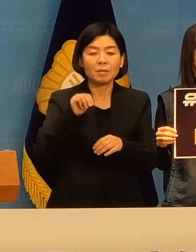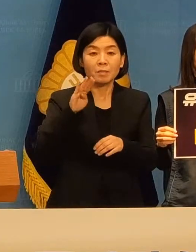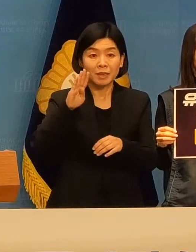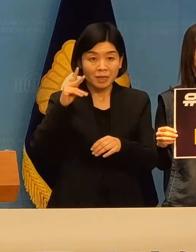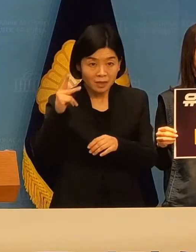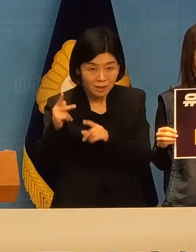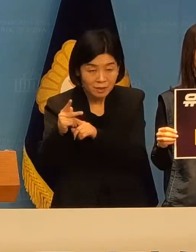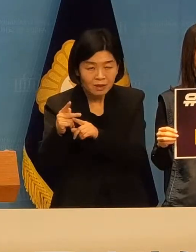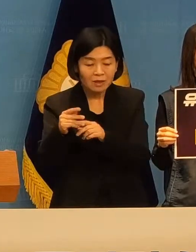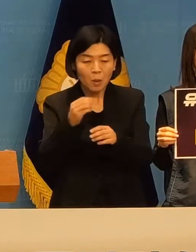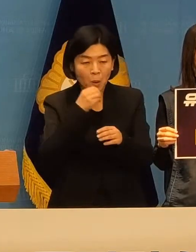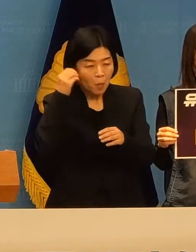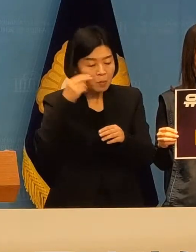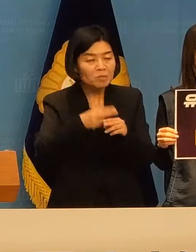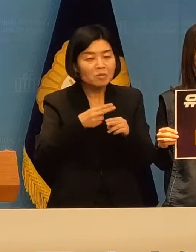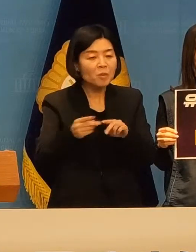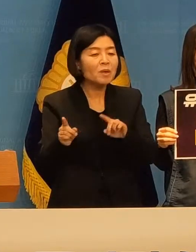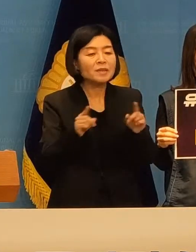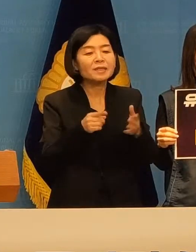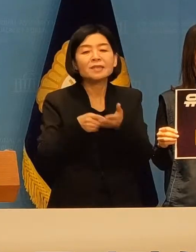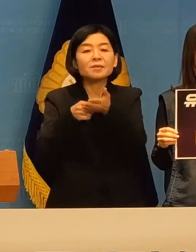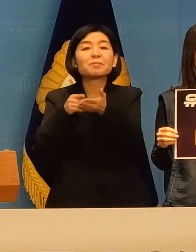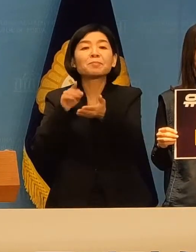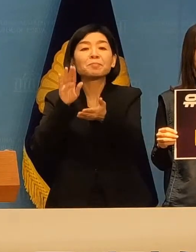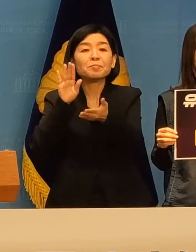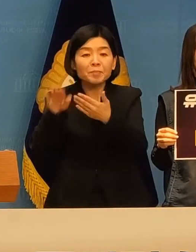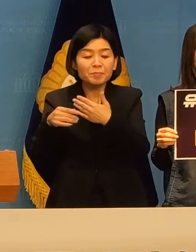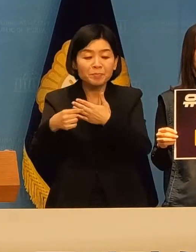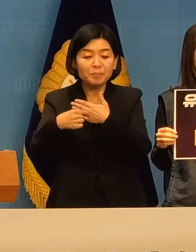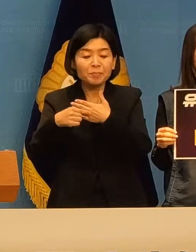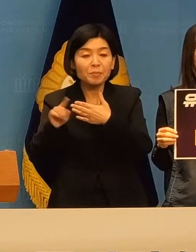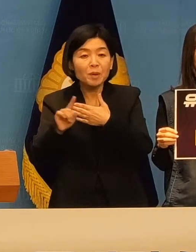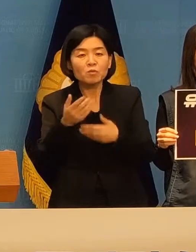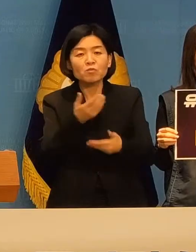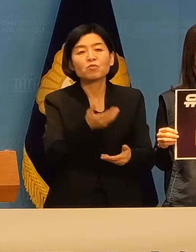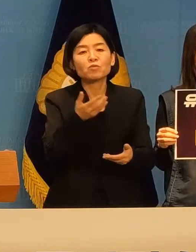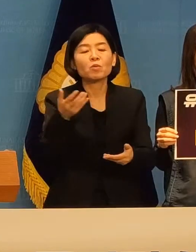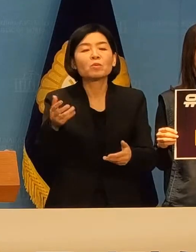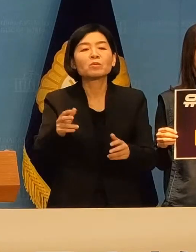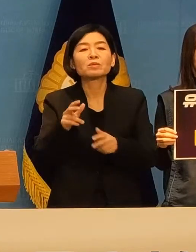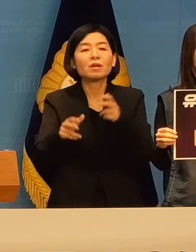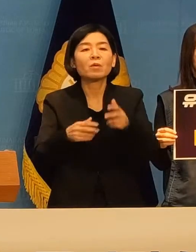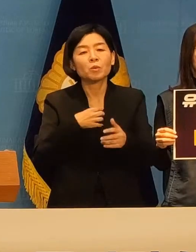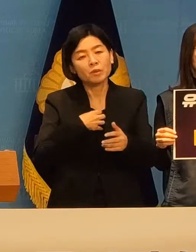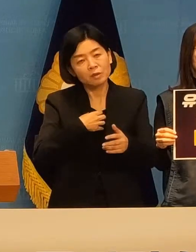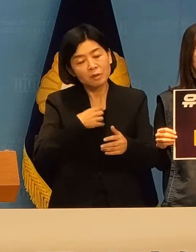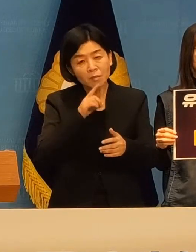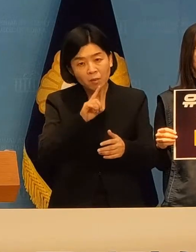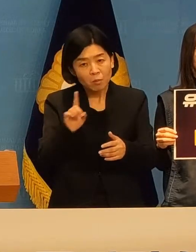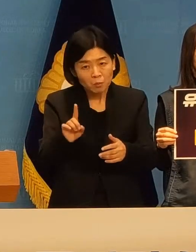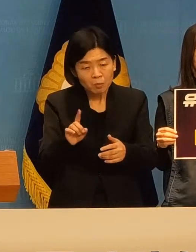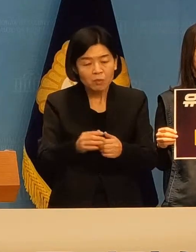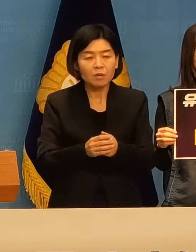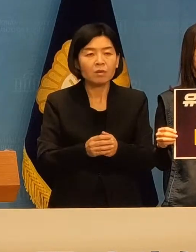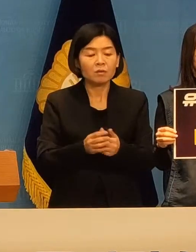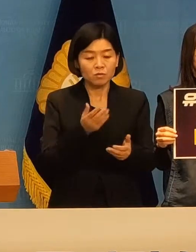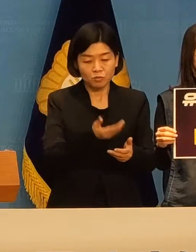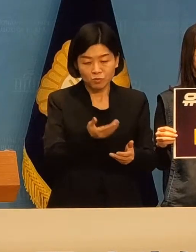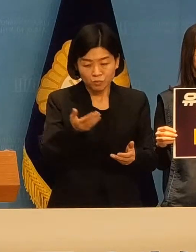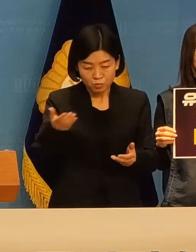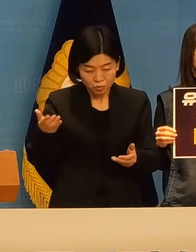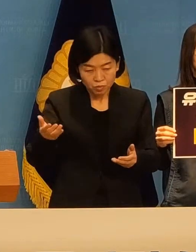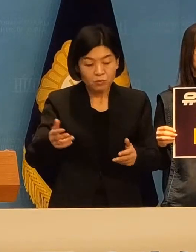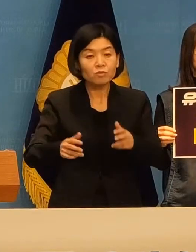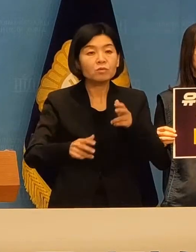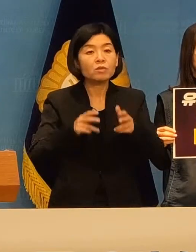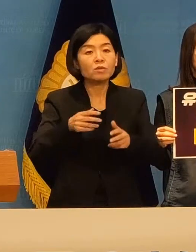신청하며 표면적으로 내세운 이유 또한 유통산업의 위기였습니다. 이처럼 유통산업의 위기가